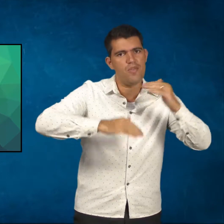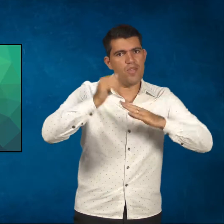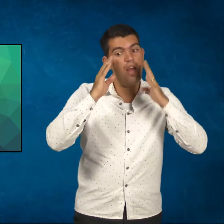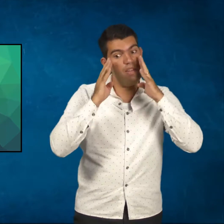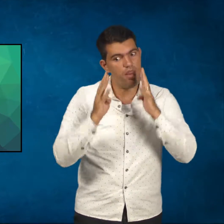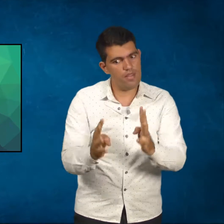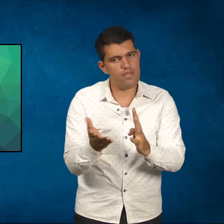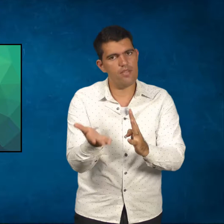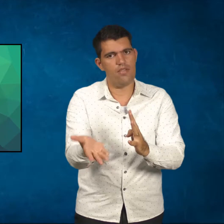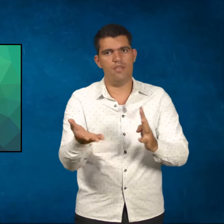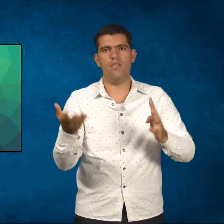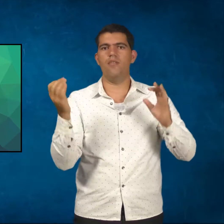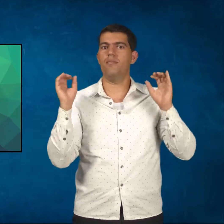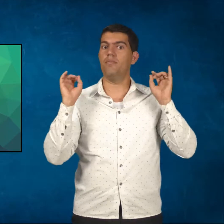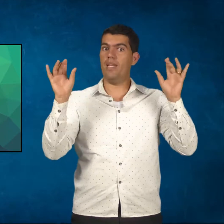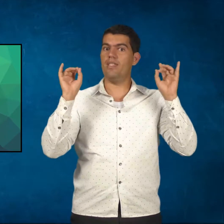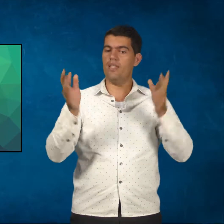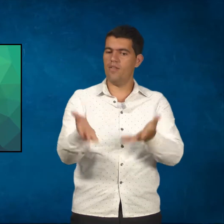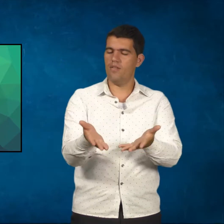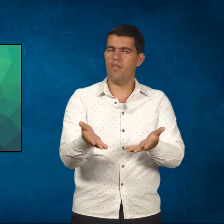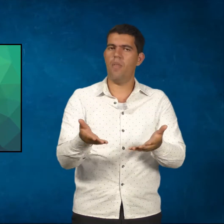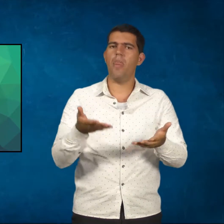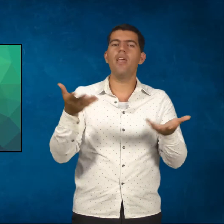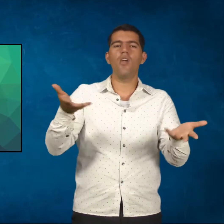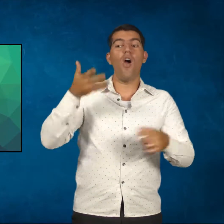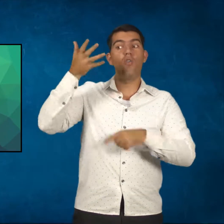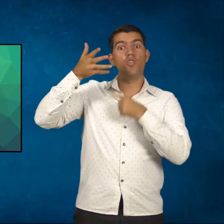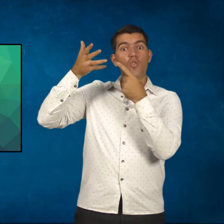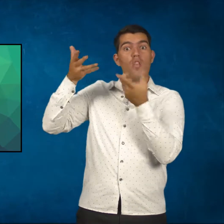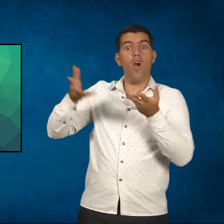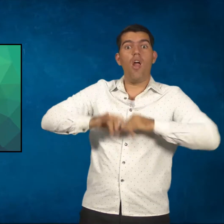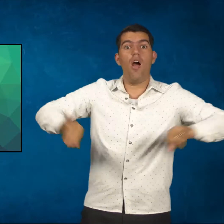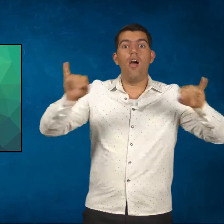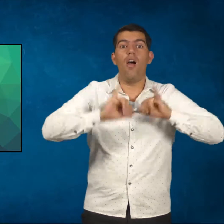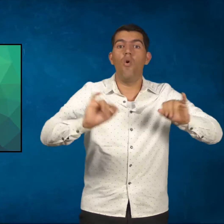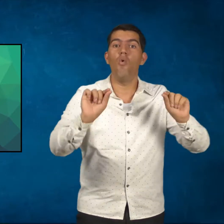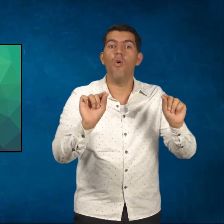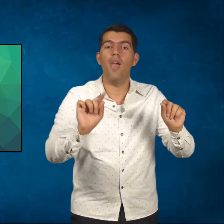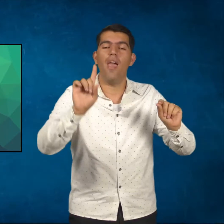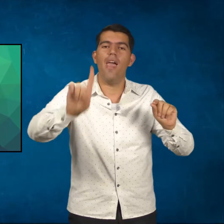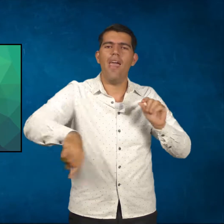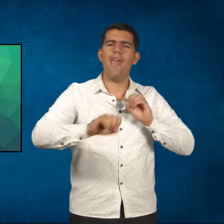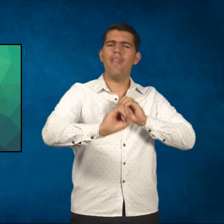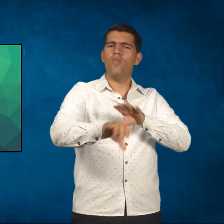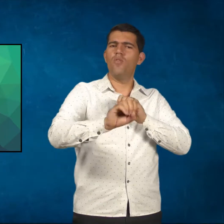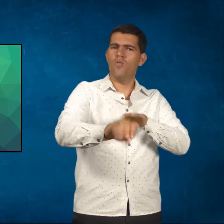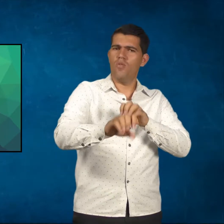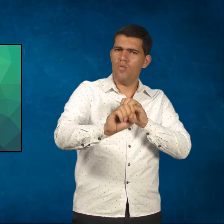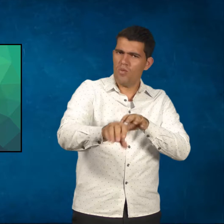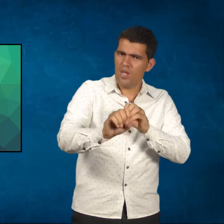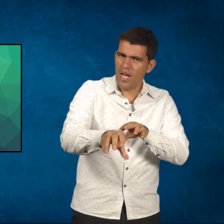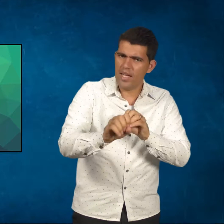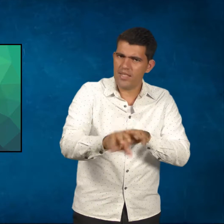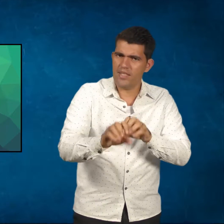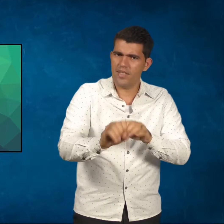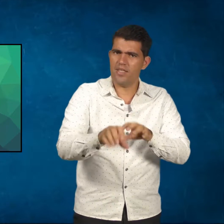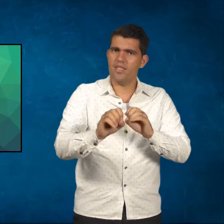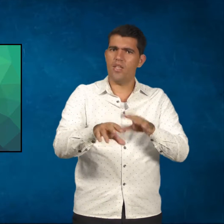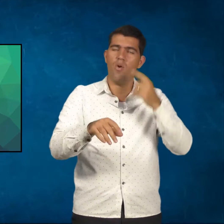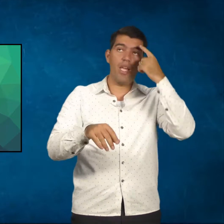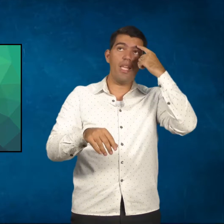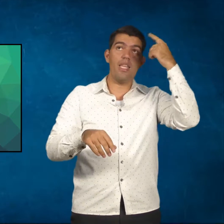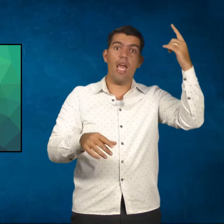especial. O discurso, então, passa a ser o de que a educação, amparada no ideário